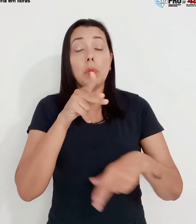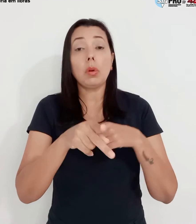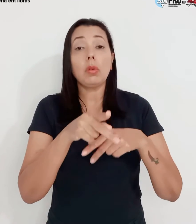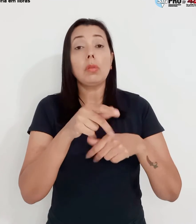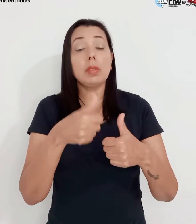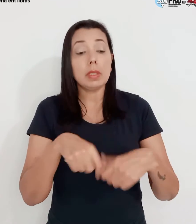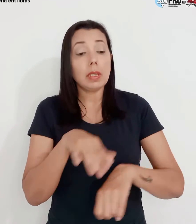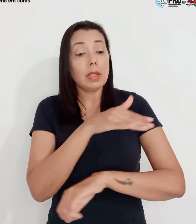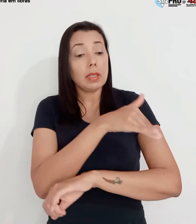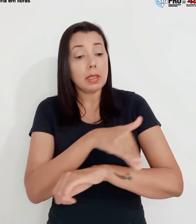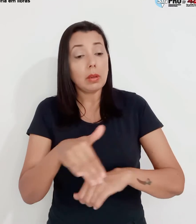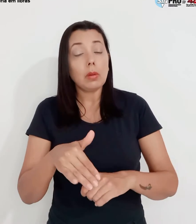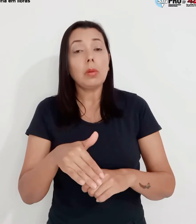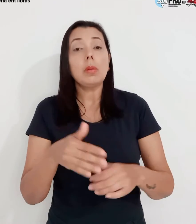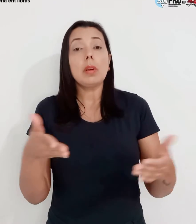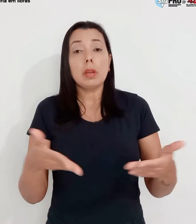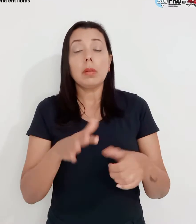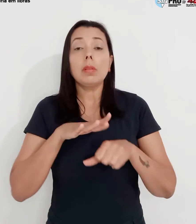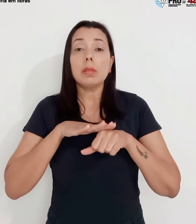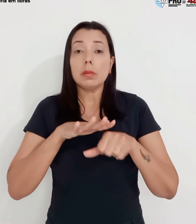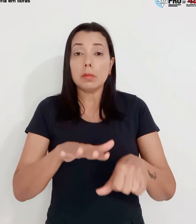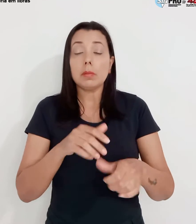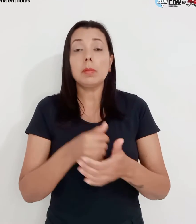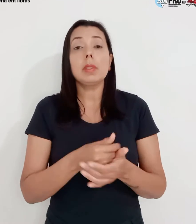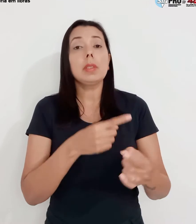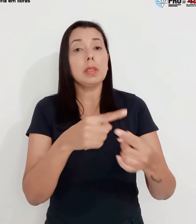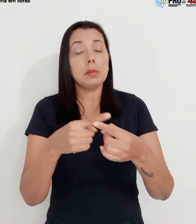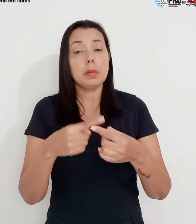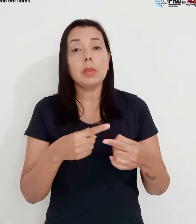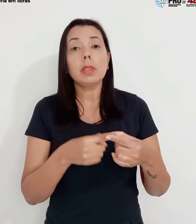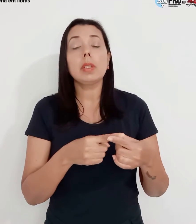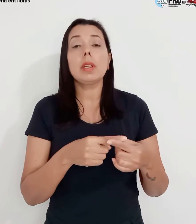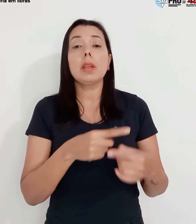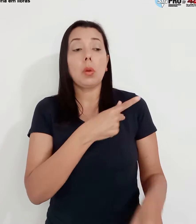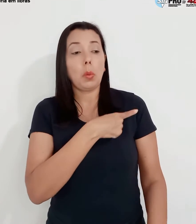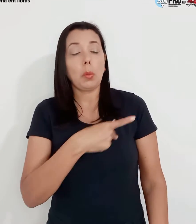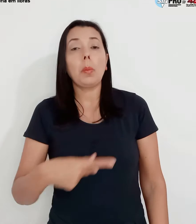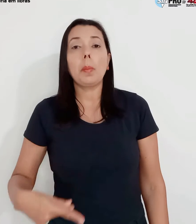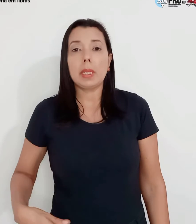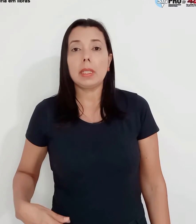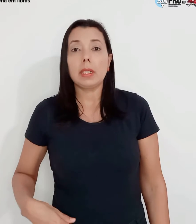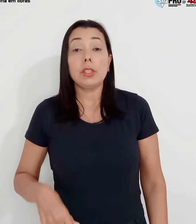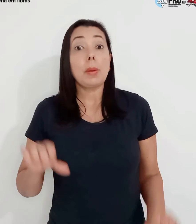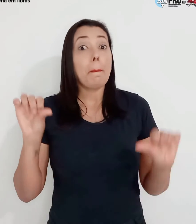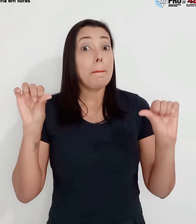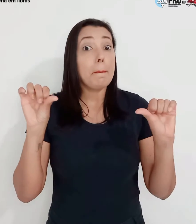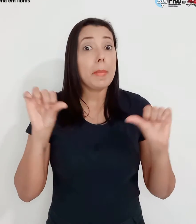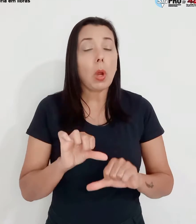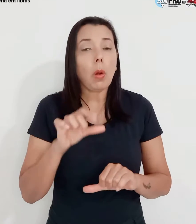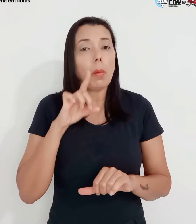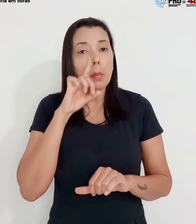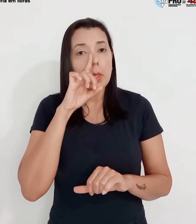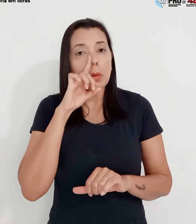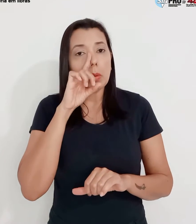ruas em plena pandemia, é porque o presidente é mais perigoso que o vírus.